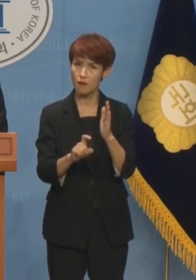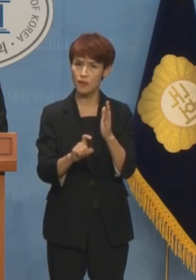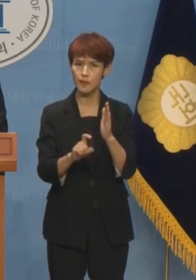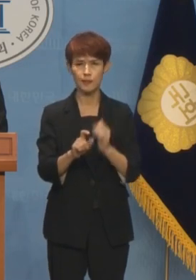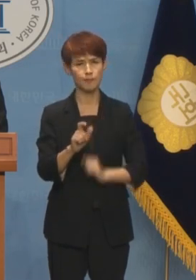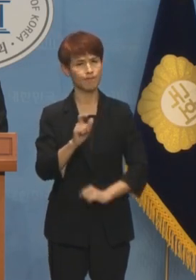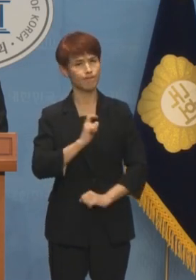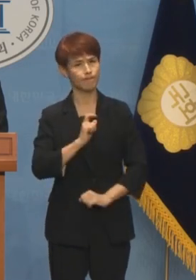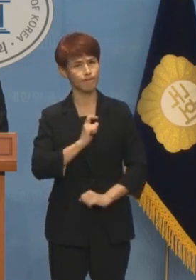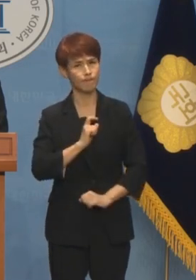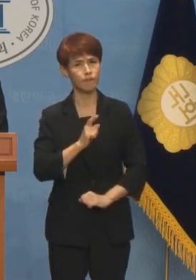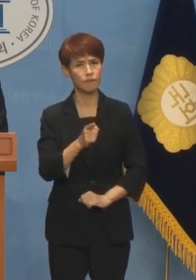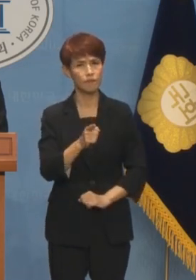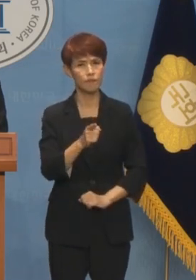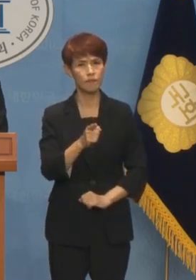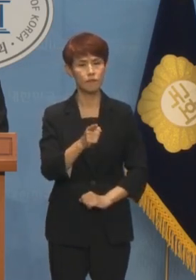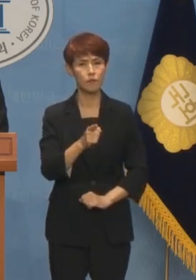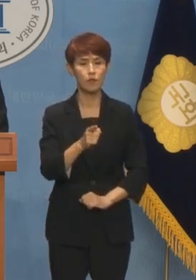했습니까?